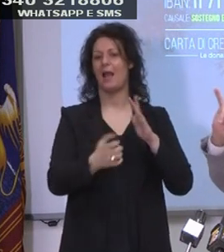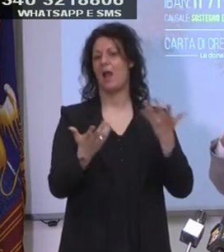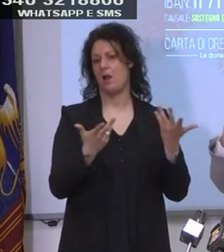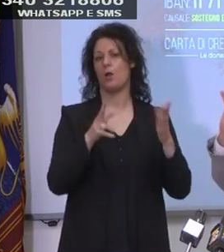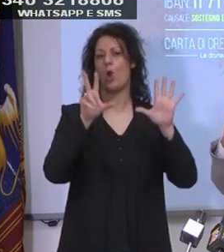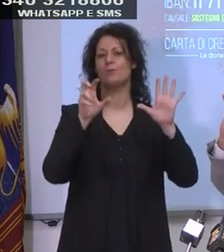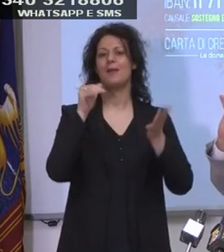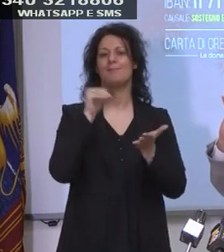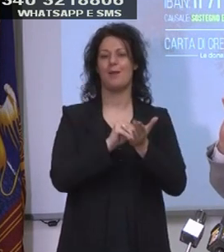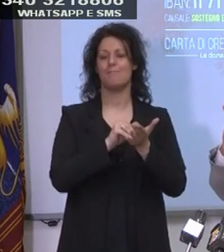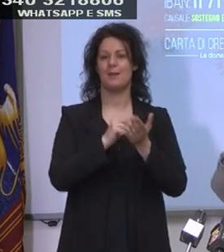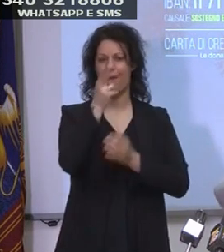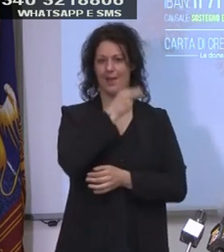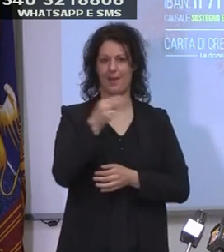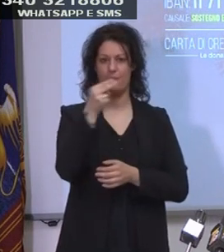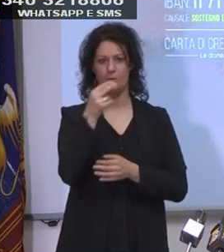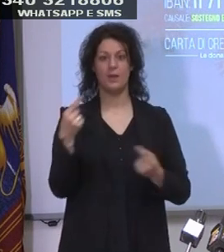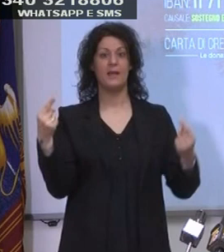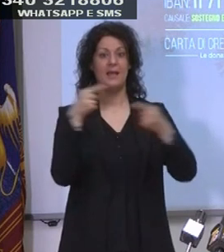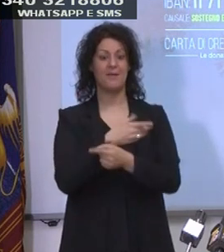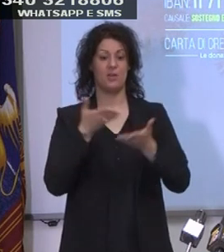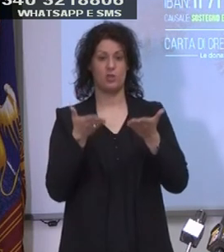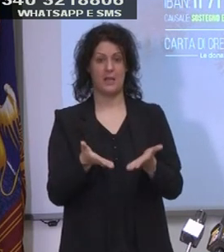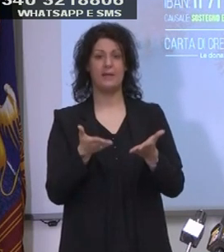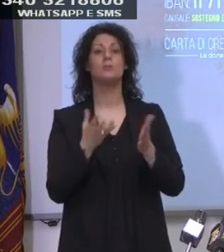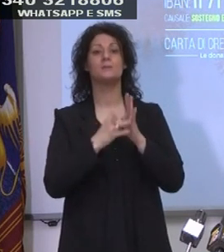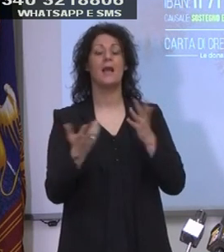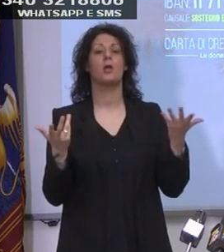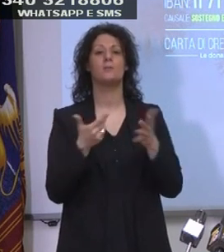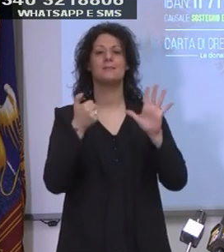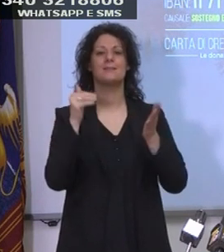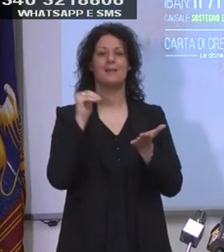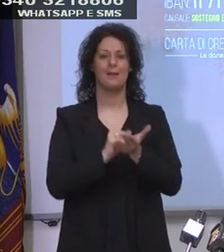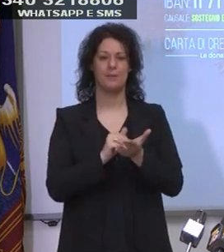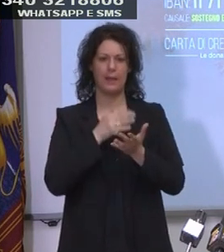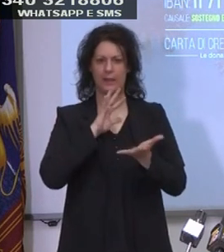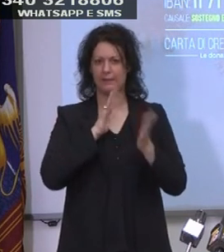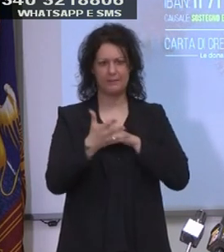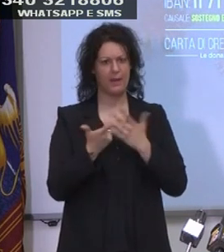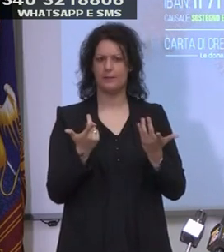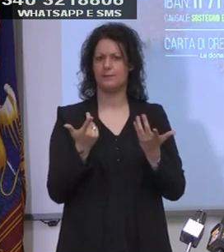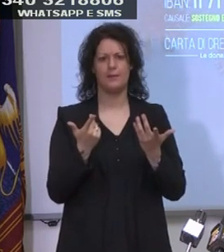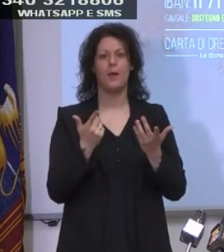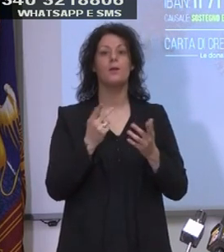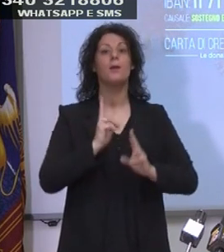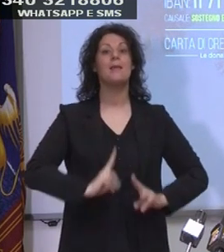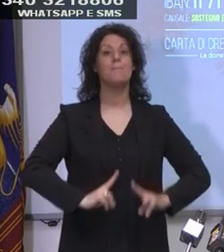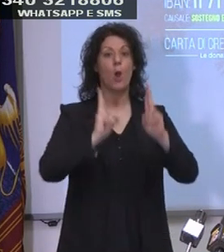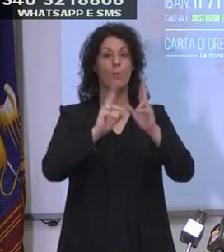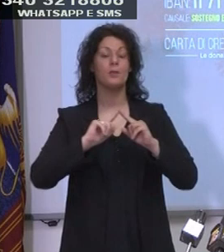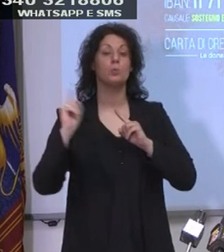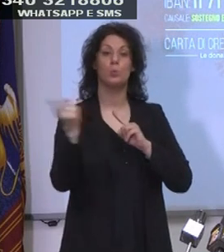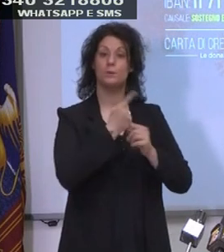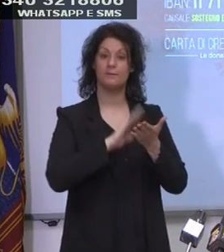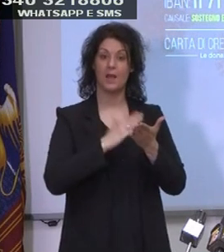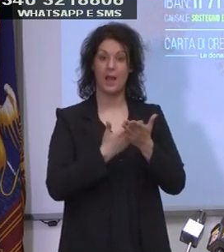perché l'imponibile era più alto, adesso sono solo 60.000 e non vale più per tutte le unità immobiliari ma solo per quelle di residenza, il che